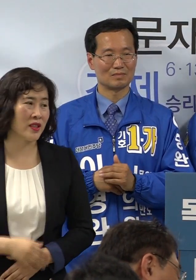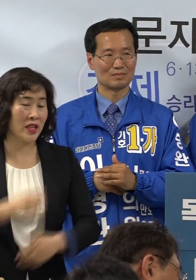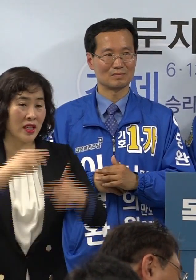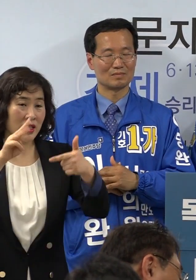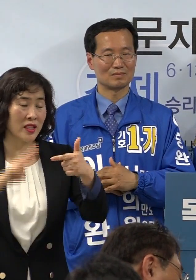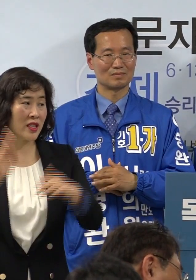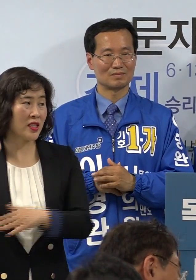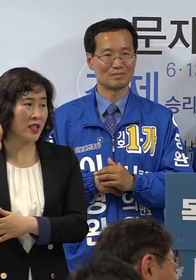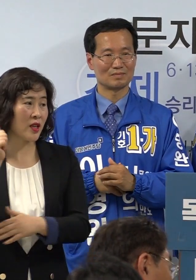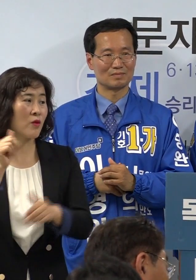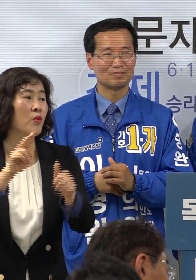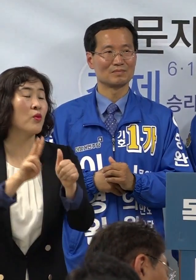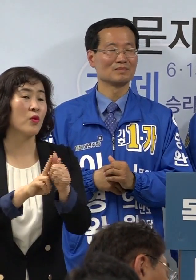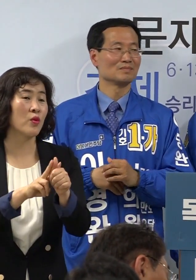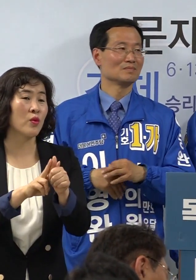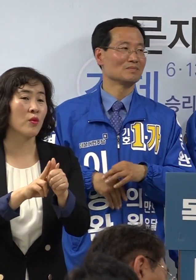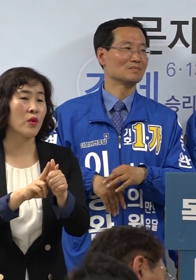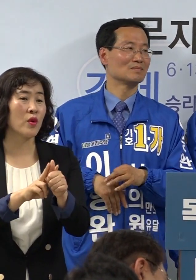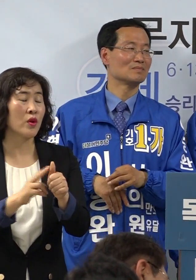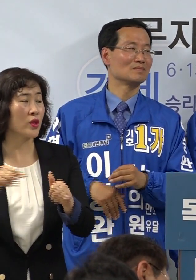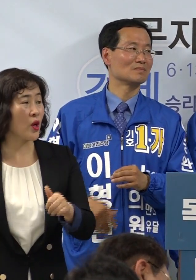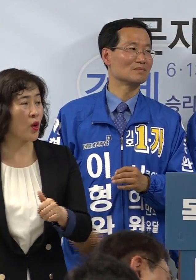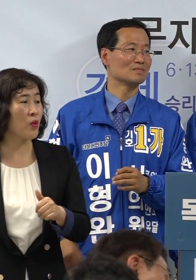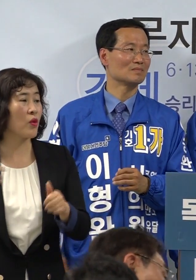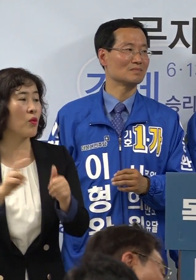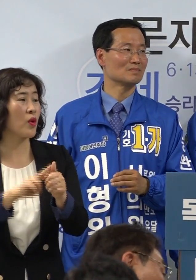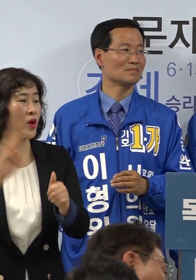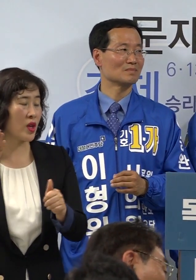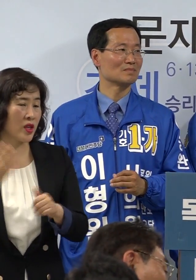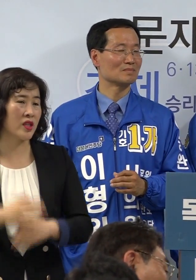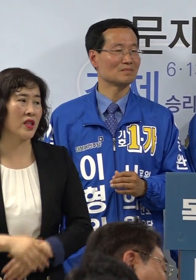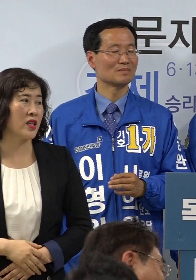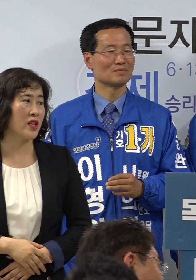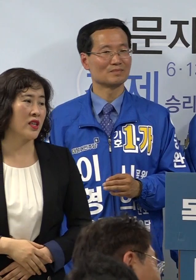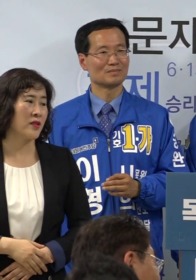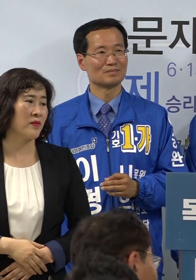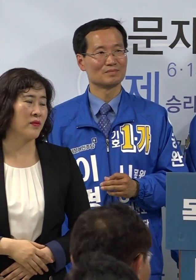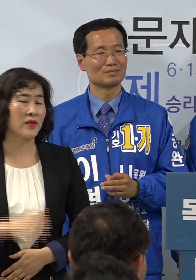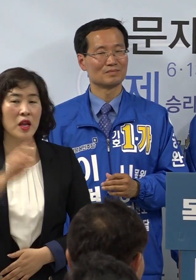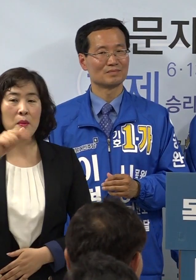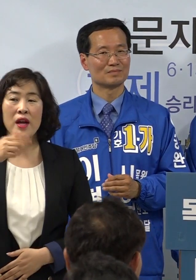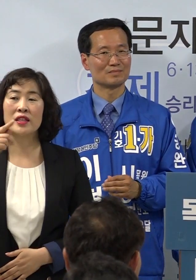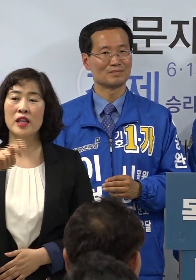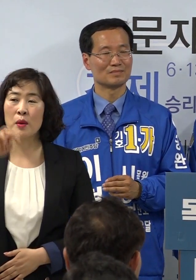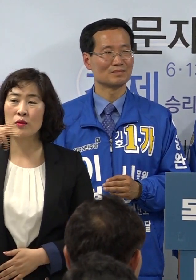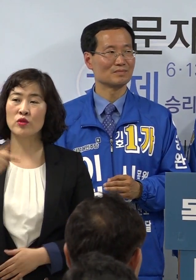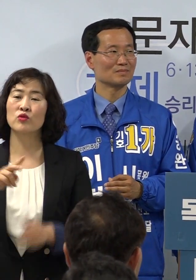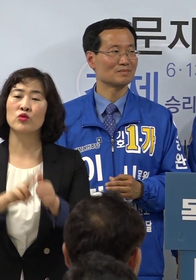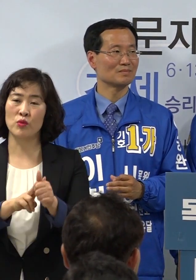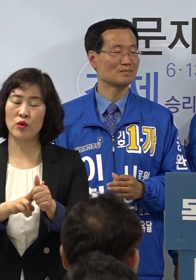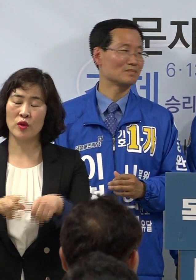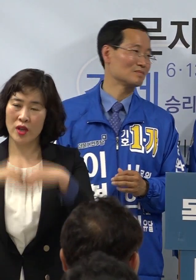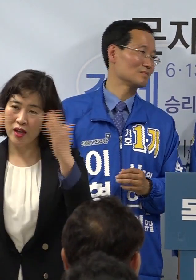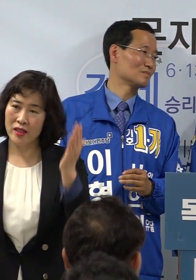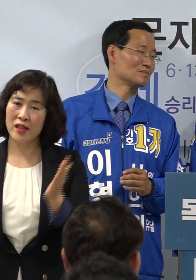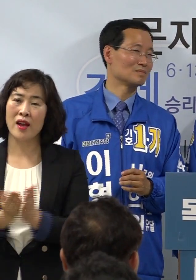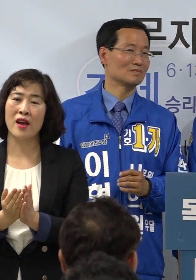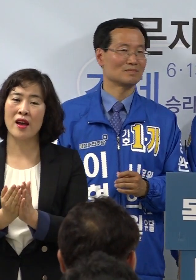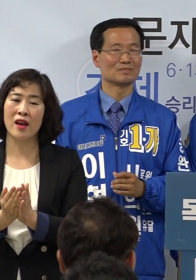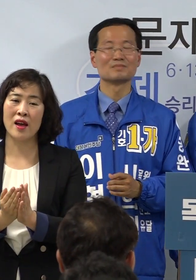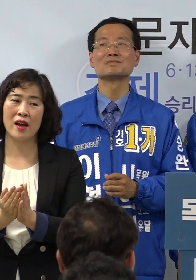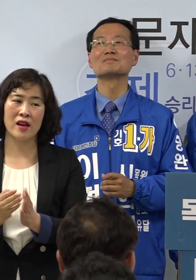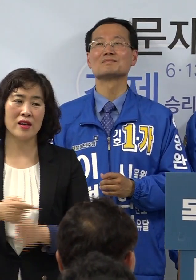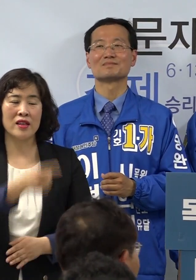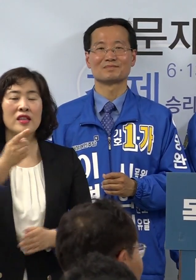후보, 저의 인천시장 후임으로 후보가 된 박남춘 인천시장 후보도 다 같은 이계호